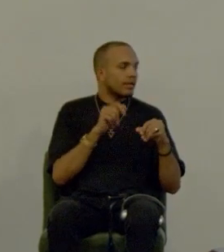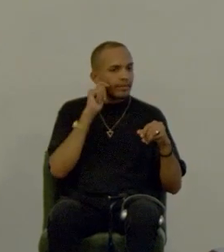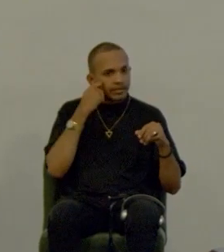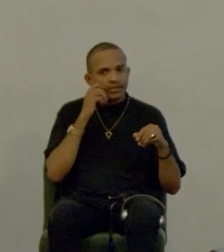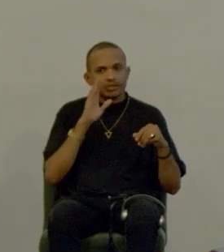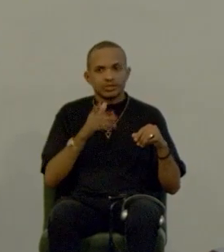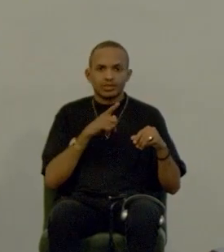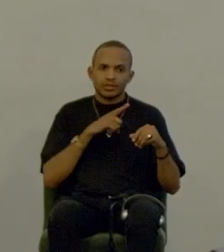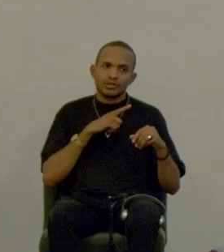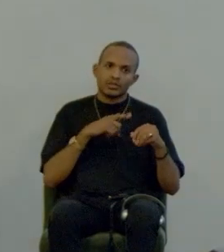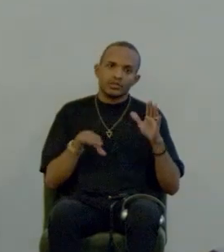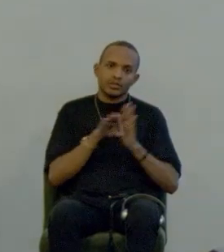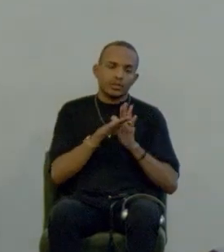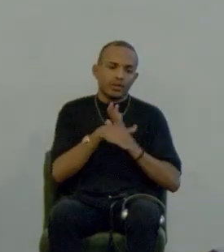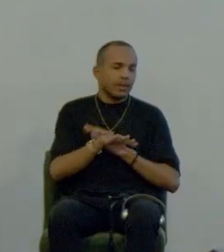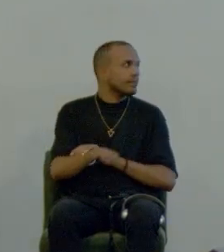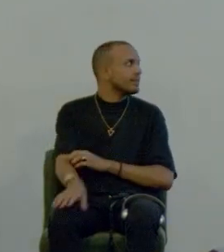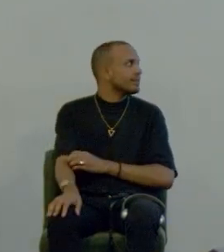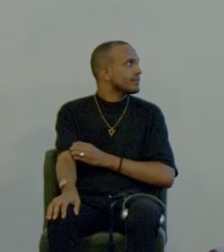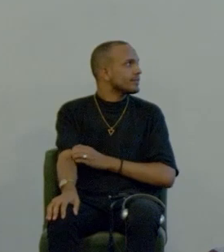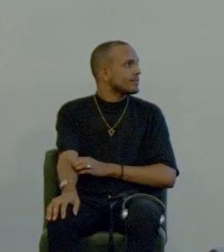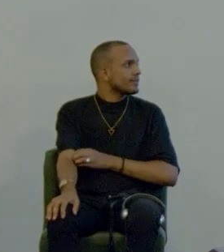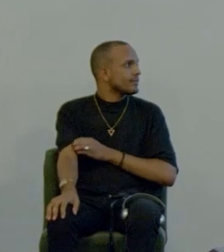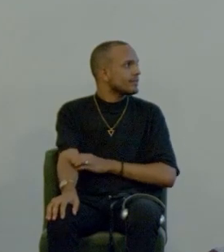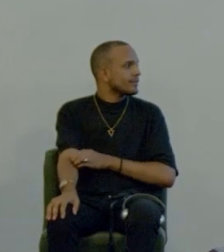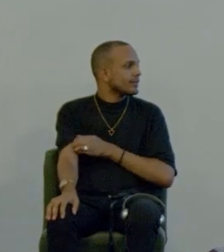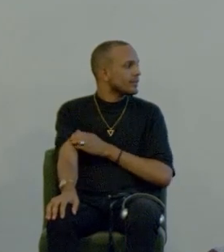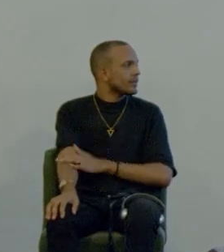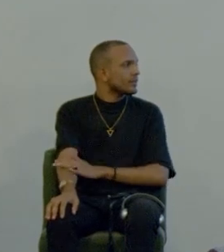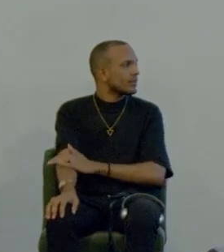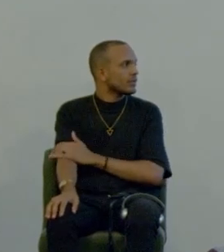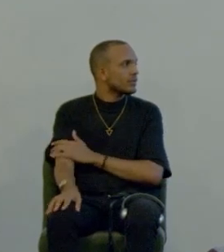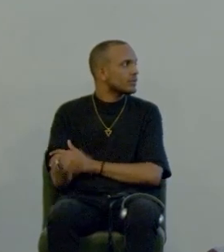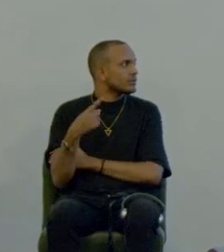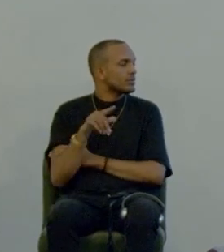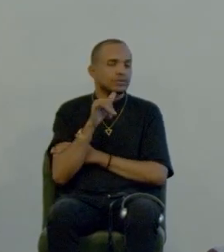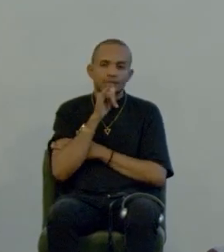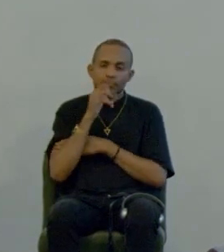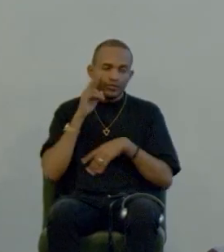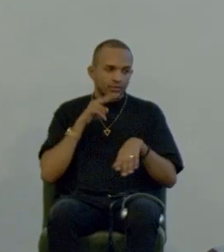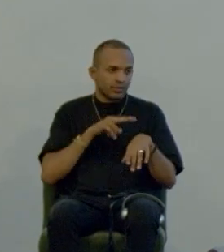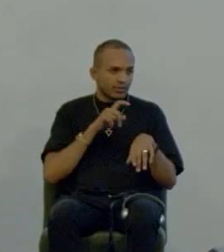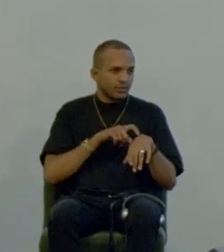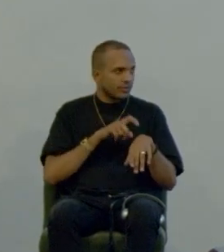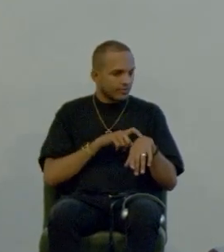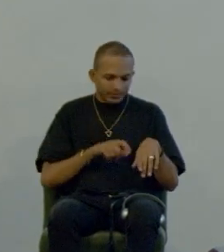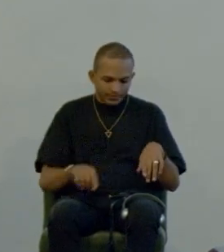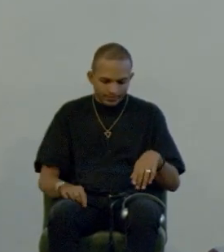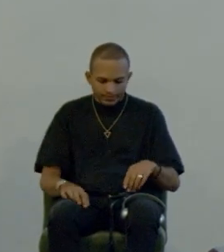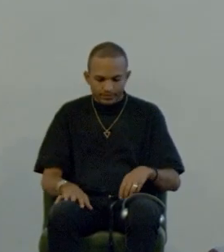aqui quando a gente chegou nesse lugar. E eu vou dar meu último exemplo para vocês aqui, acho que ainda tem um tempinho ainda,